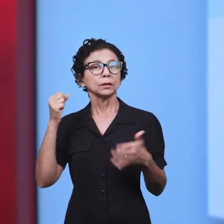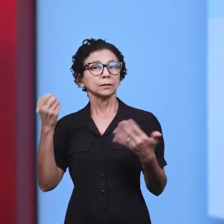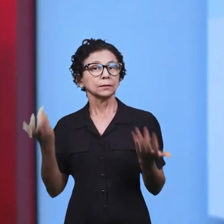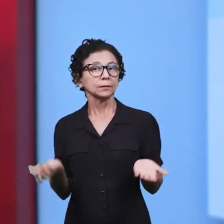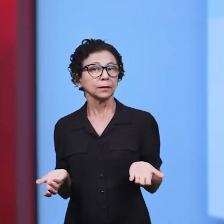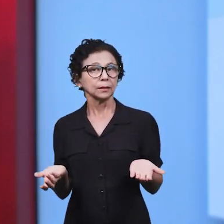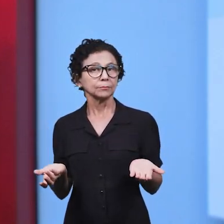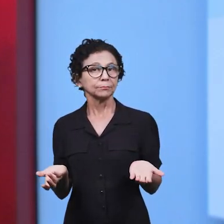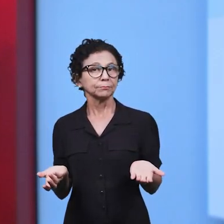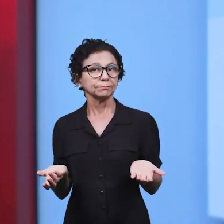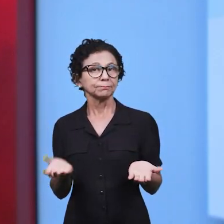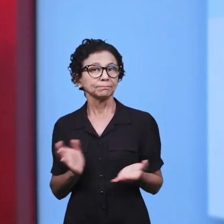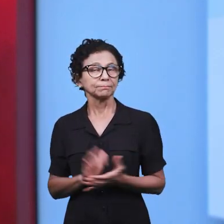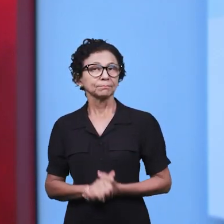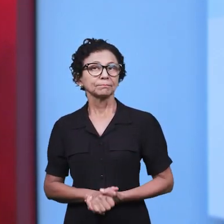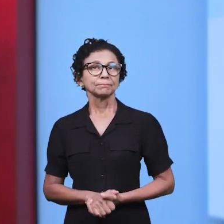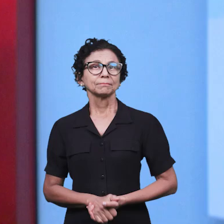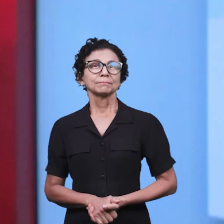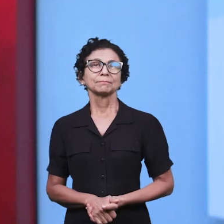audição é aprendida.